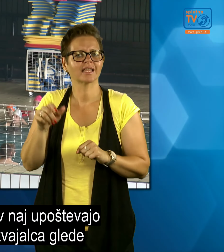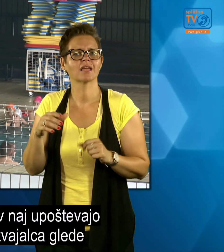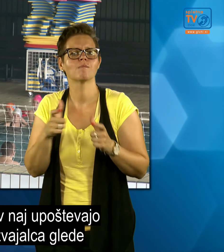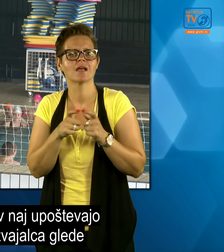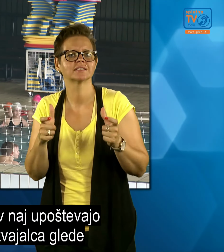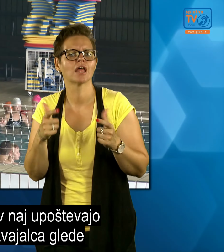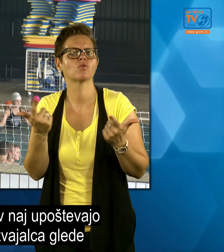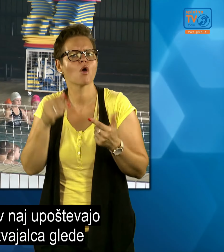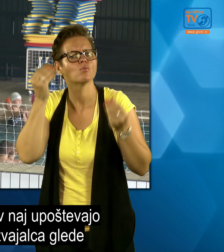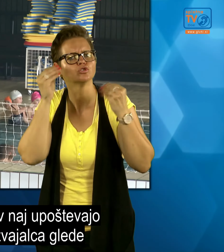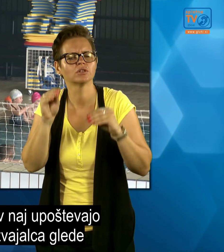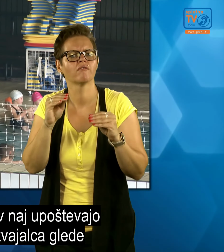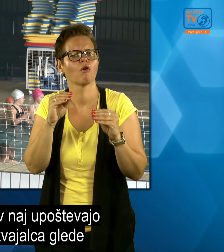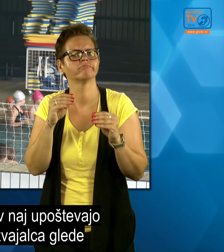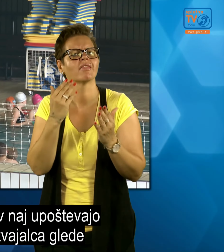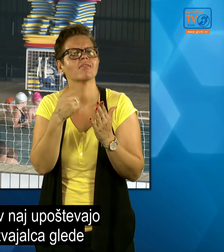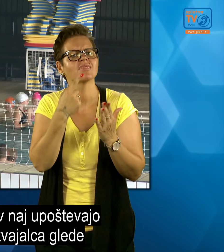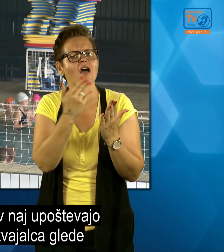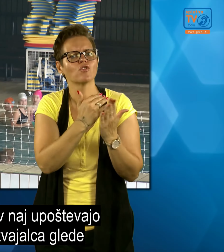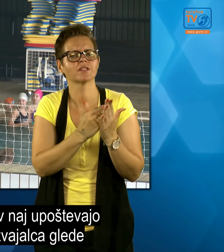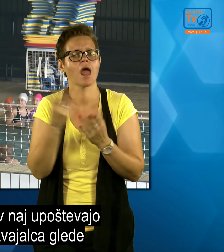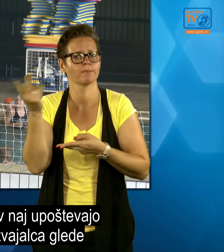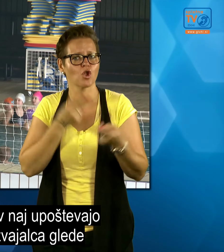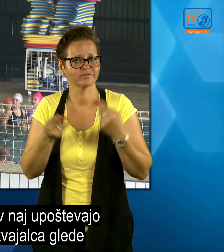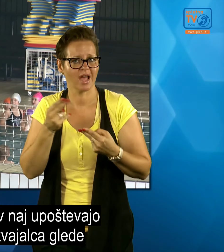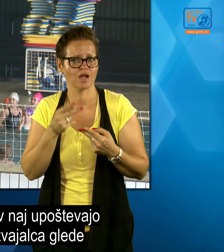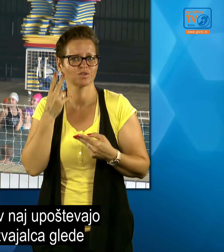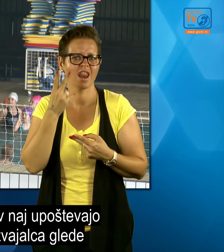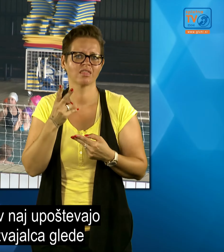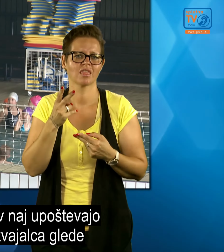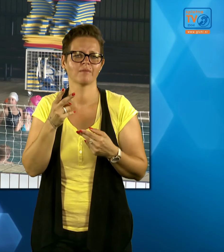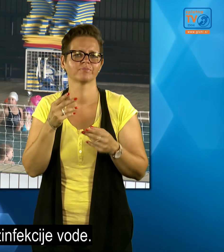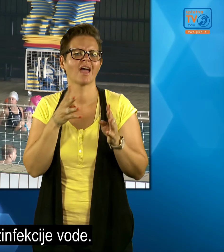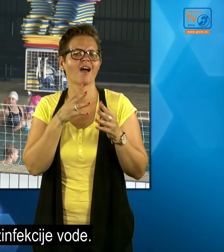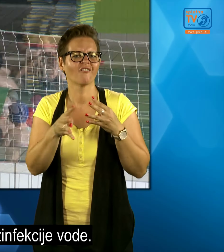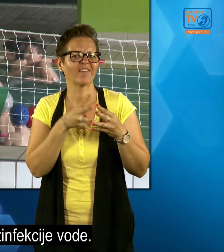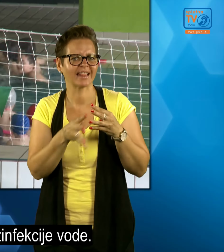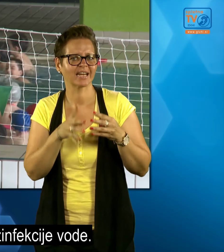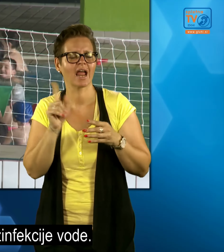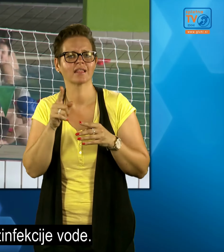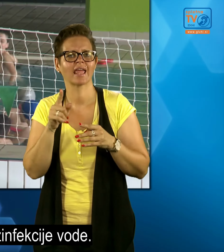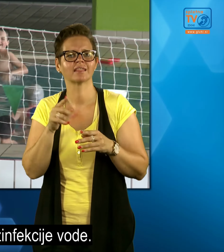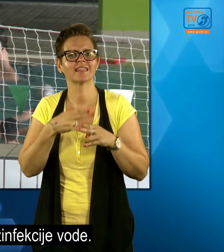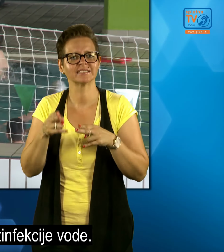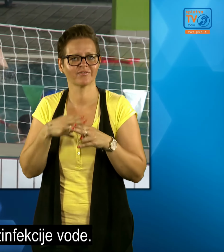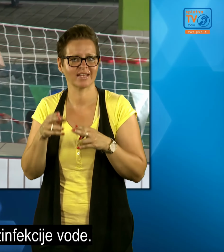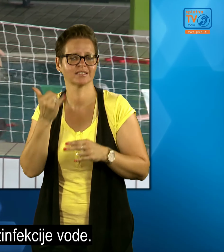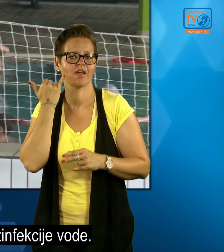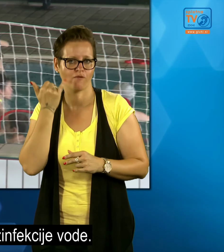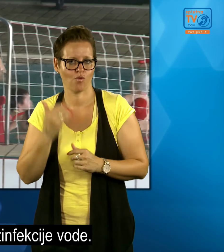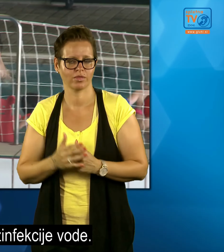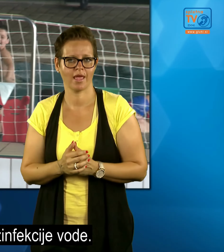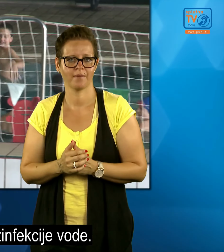Imetniki bazenov naj upoštevajo navodila proizvajalca glede filtriranja in dezinfekcije vode.